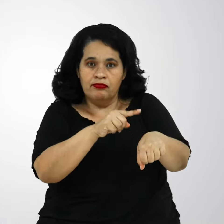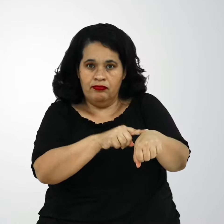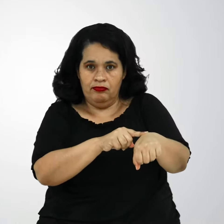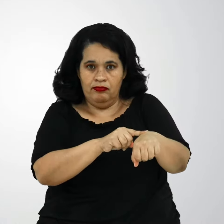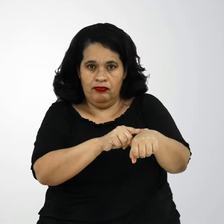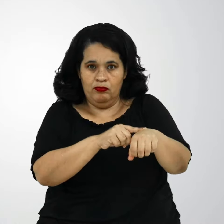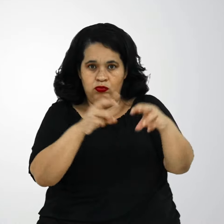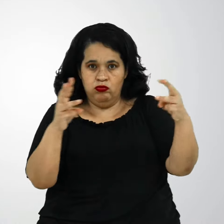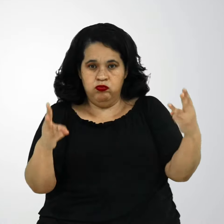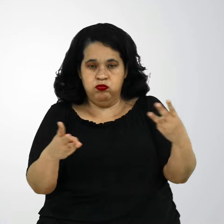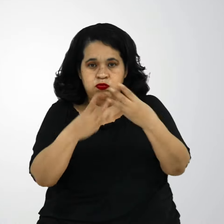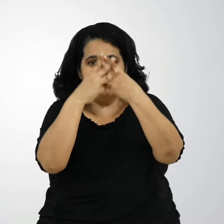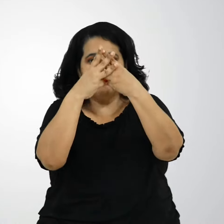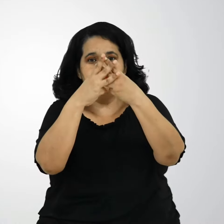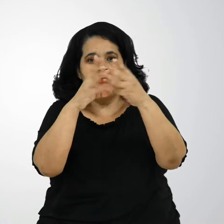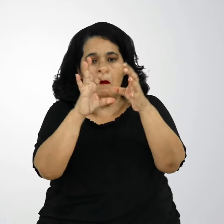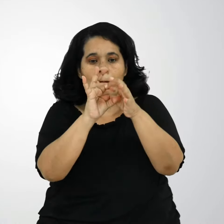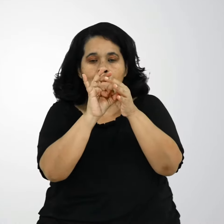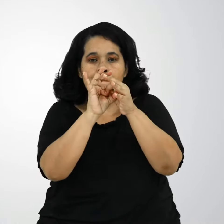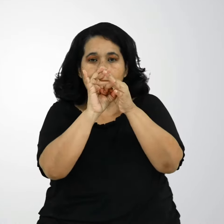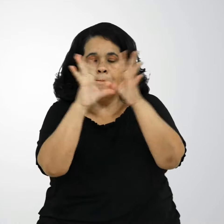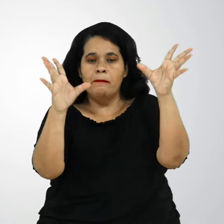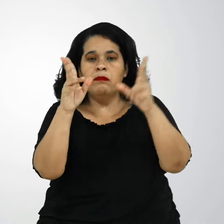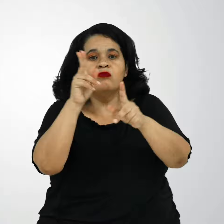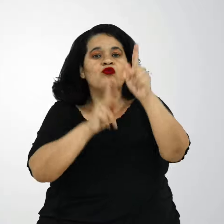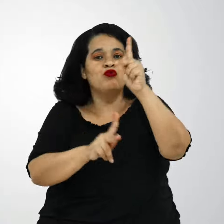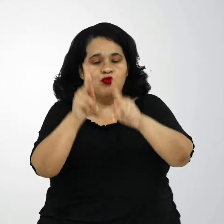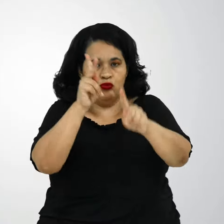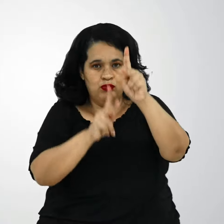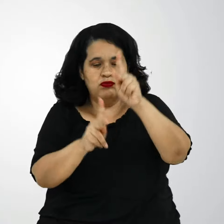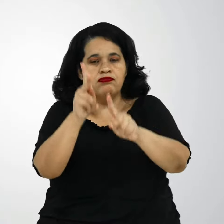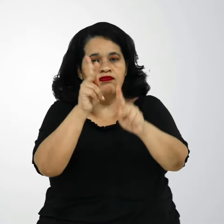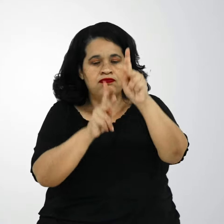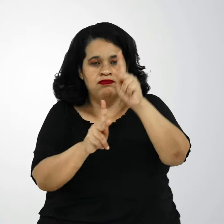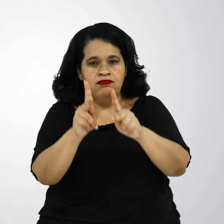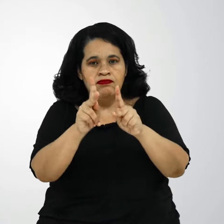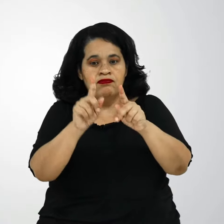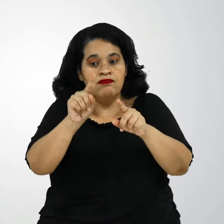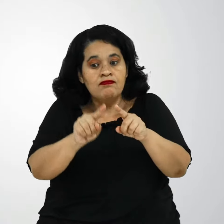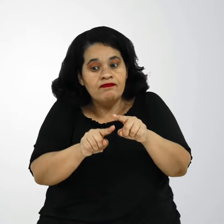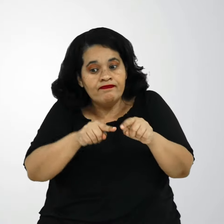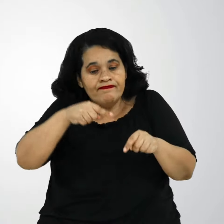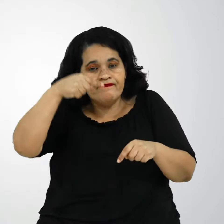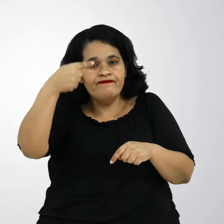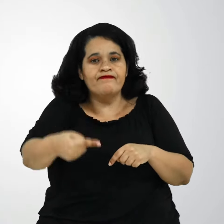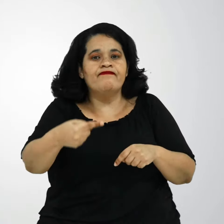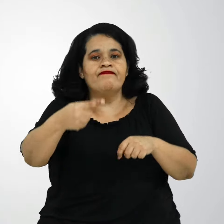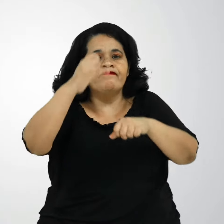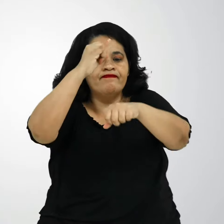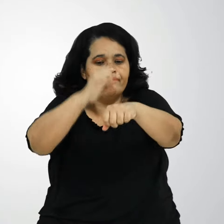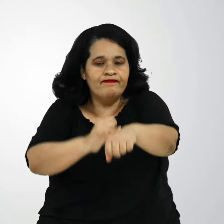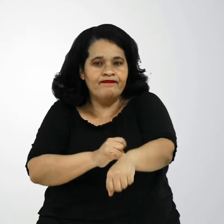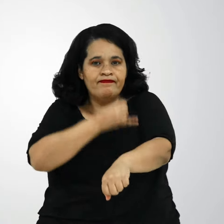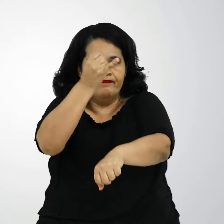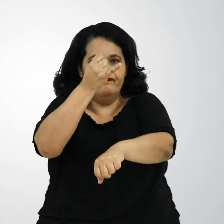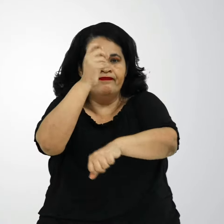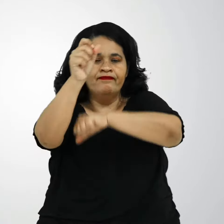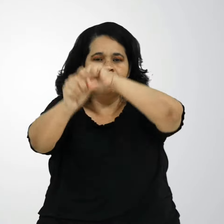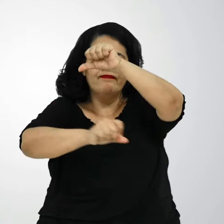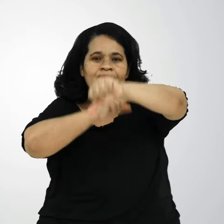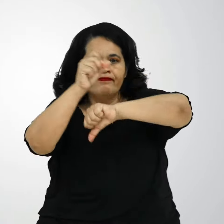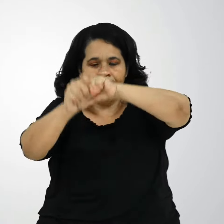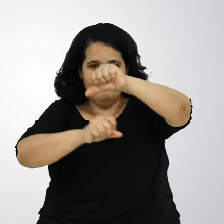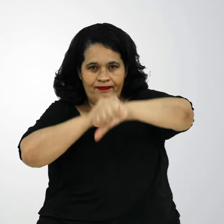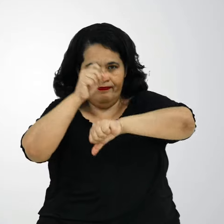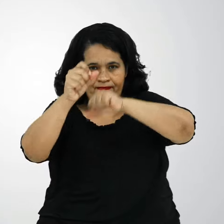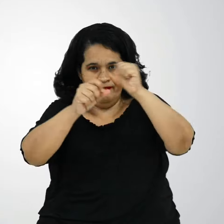judeus foram libertados para voltar à terra, até o momento em que Jerusalém foi restaurada. Olha o que está escrito no